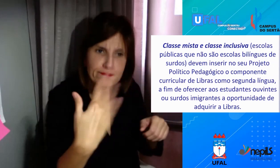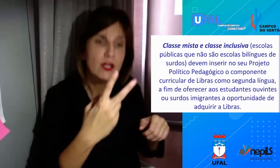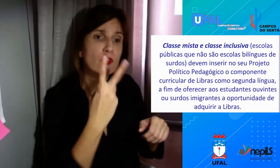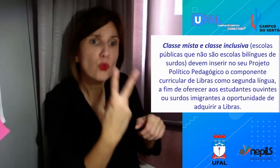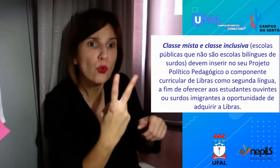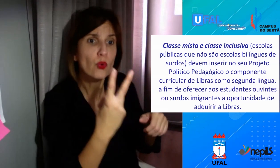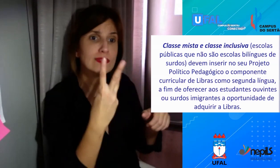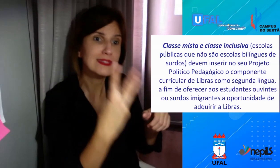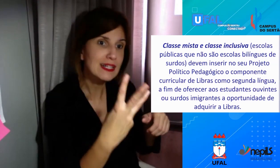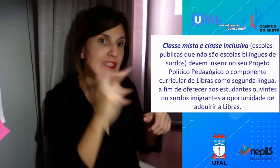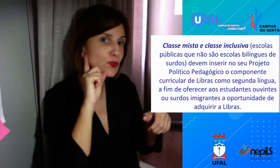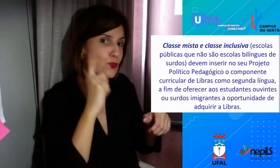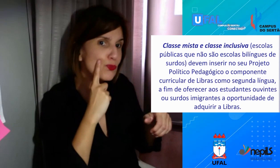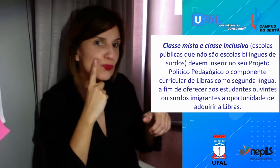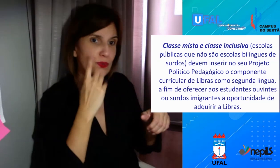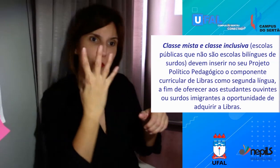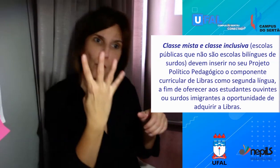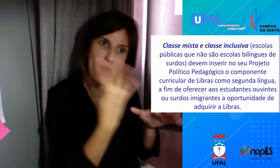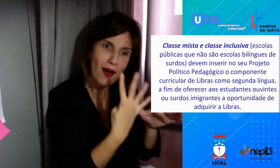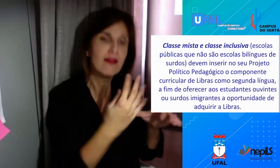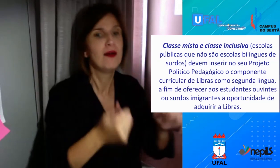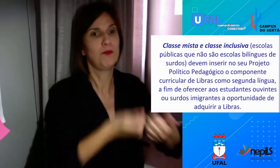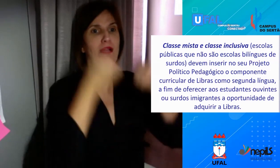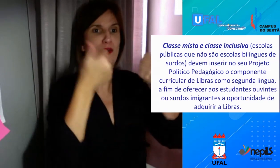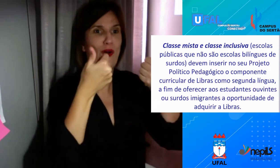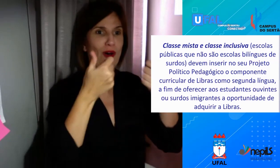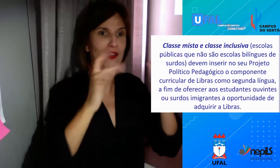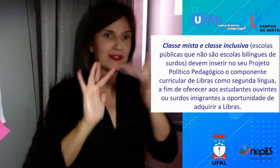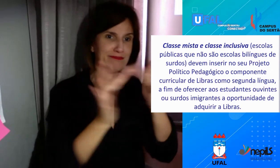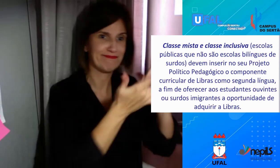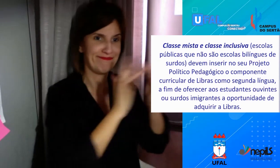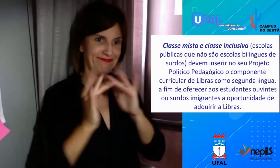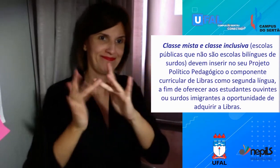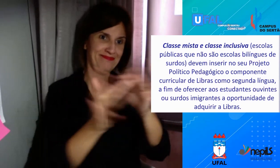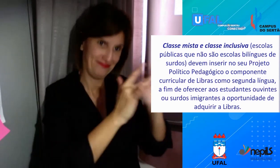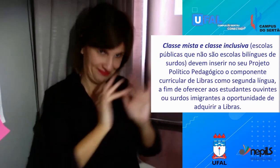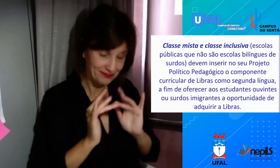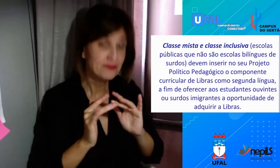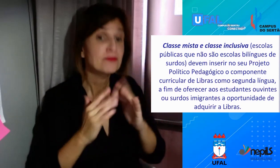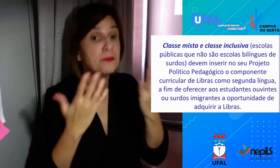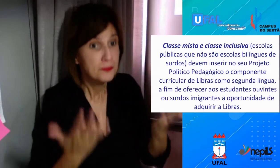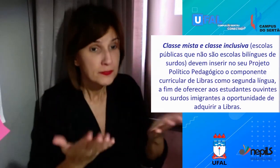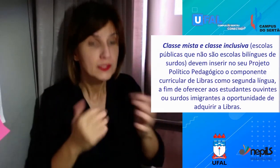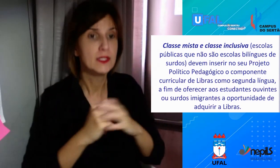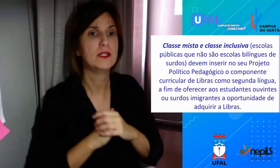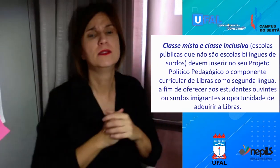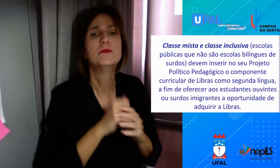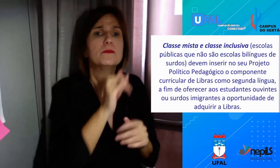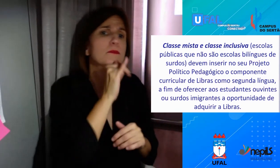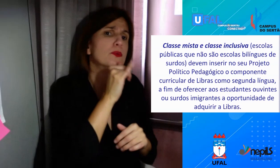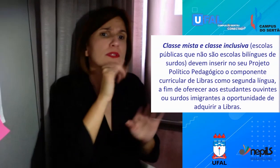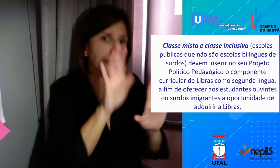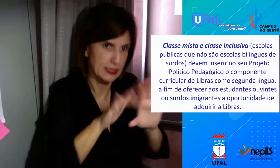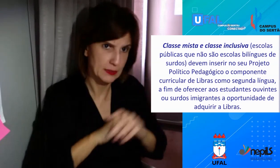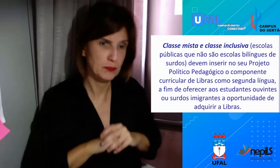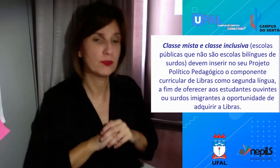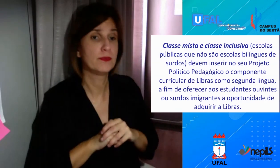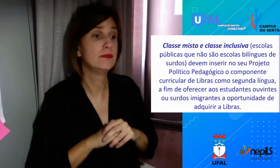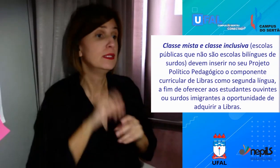abrangendo a língua de sinais. E é preciso que 2, 3, 4 surdos possam fazer parte